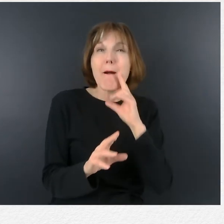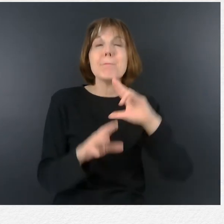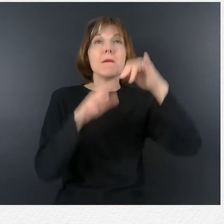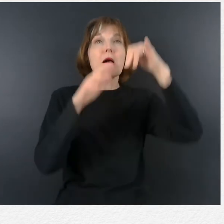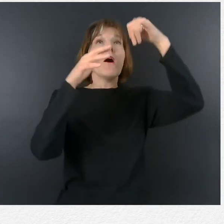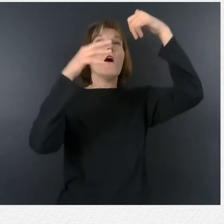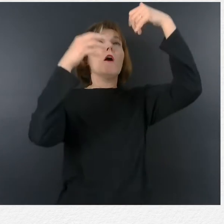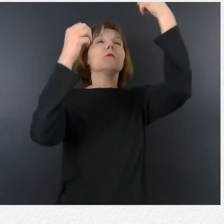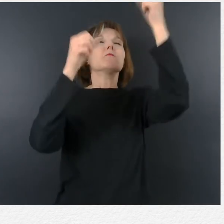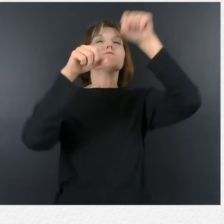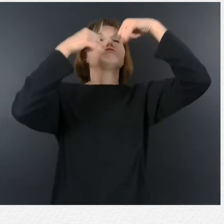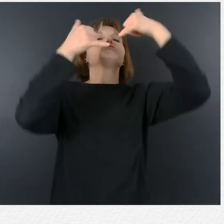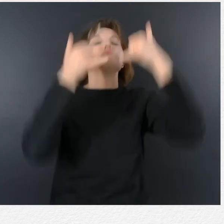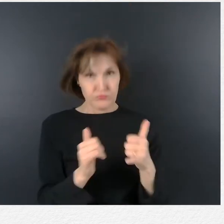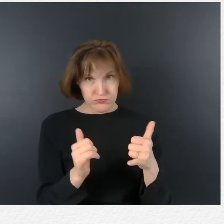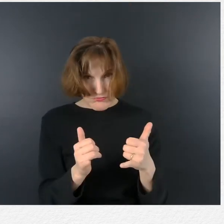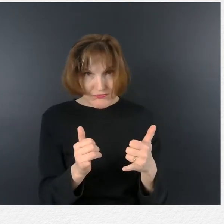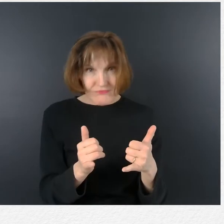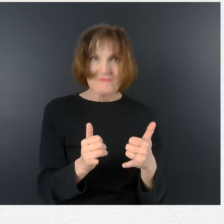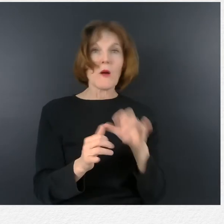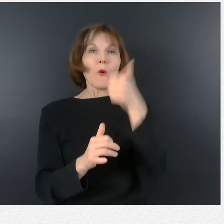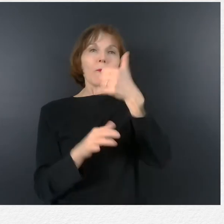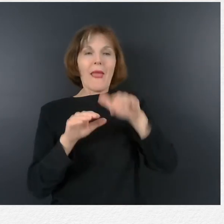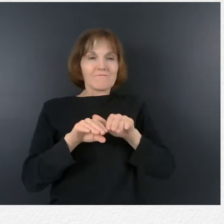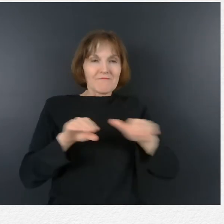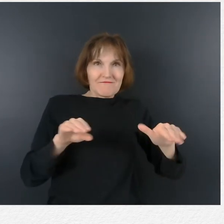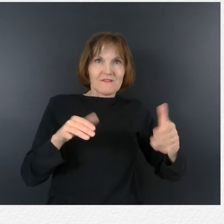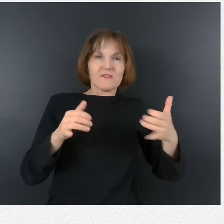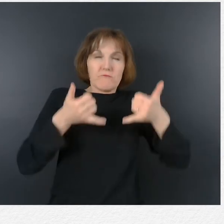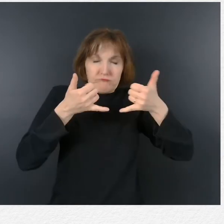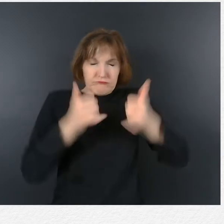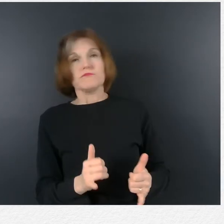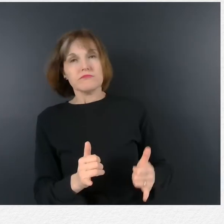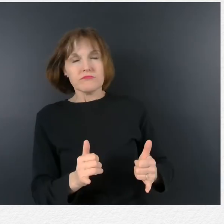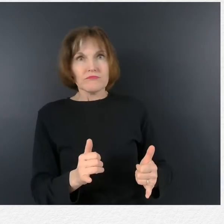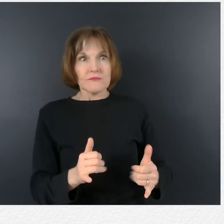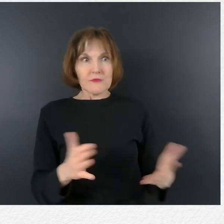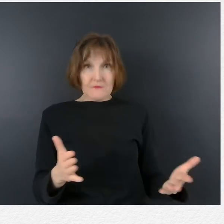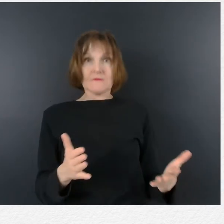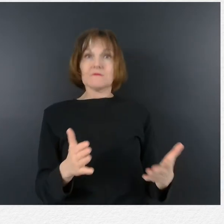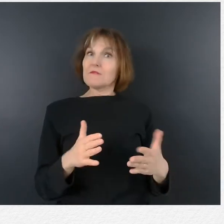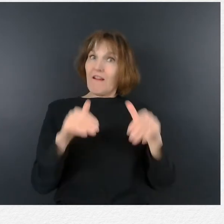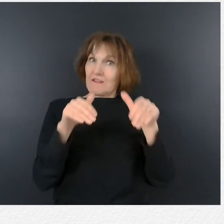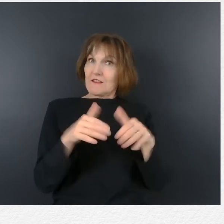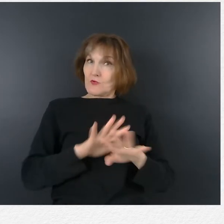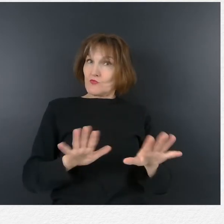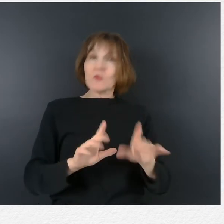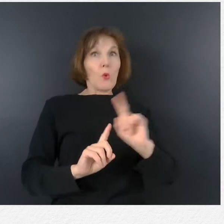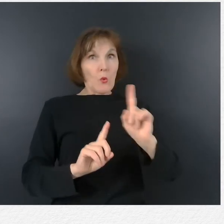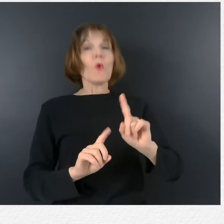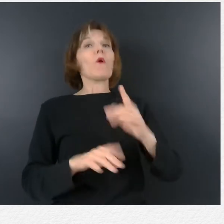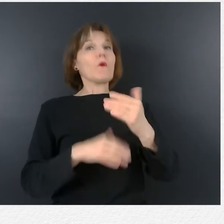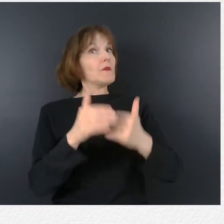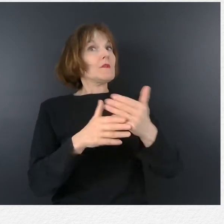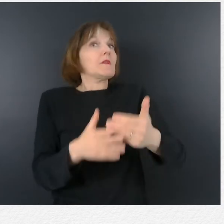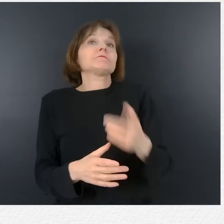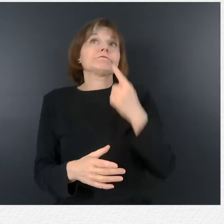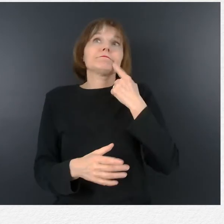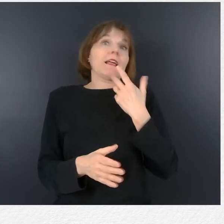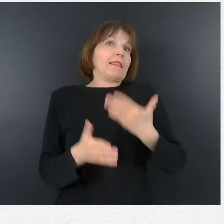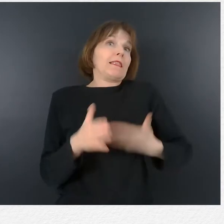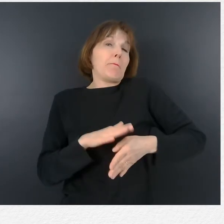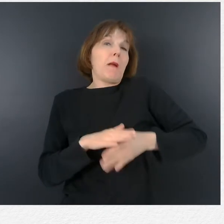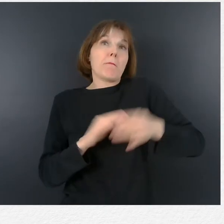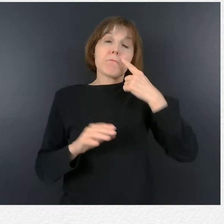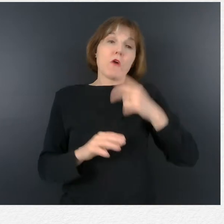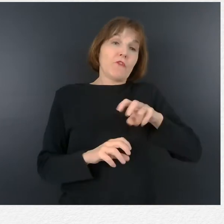marche. Il tomba par terre et ne resta pas là. Comme il avait l'intention de descendre, il descendit donc, mais